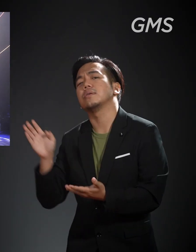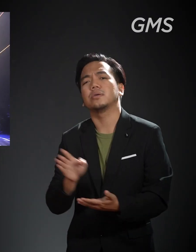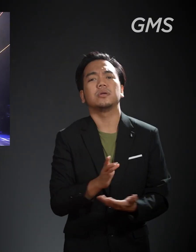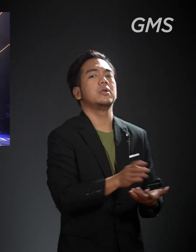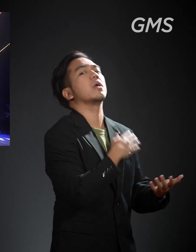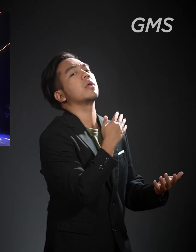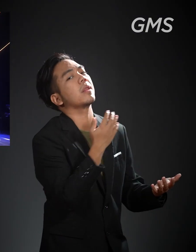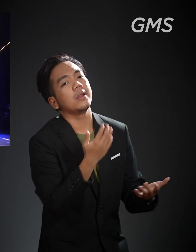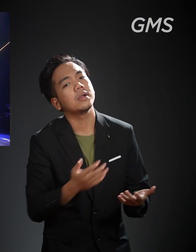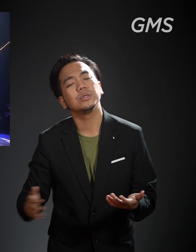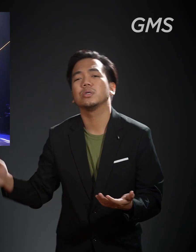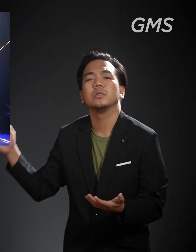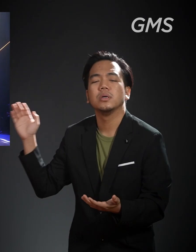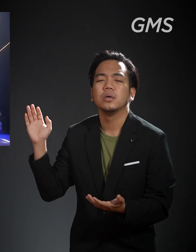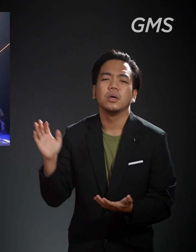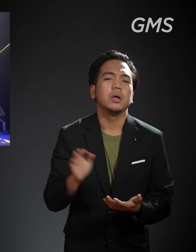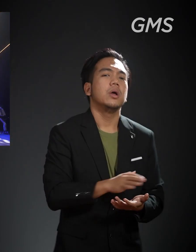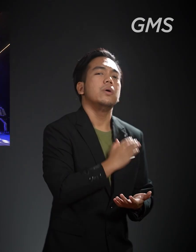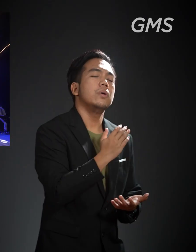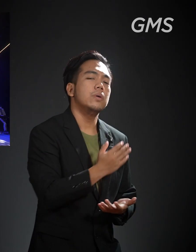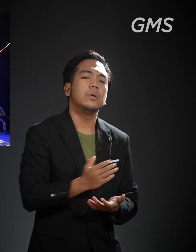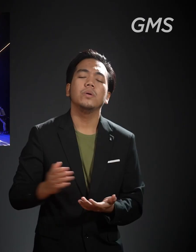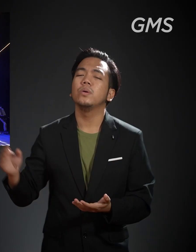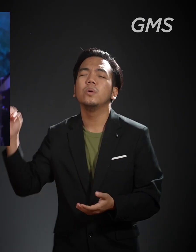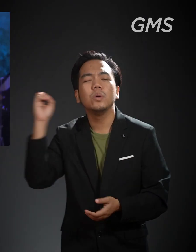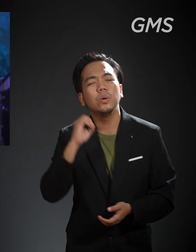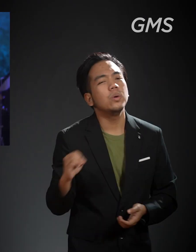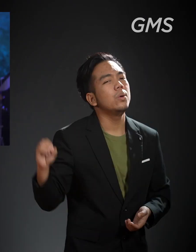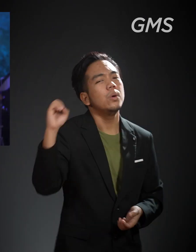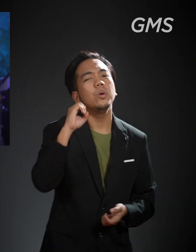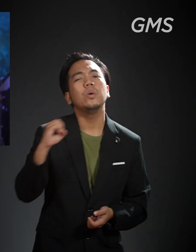pujian kepadamu Tuhan.